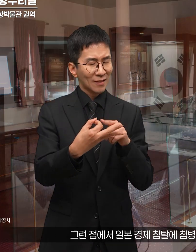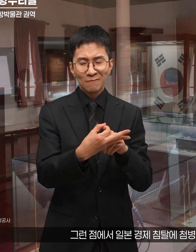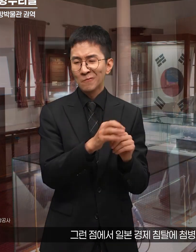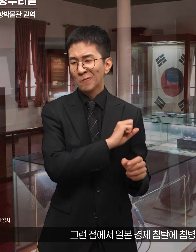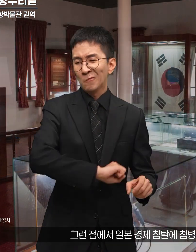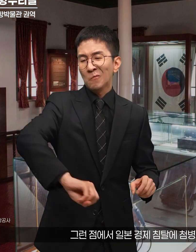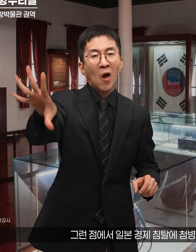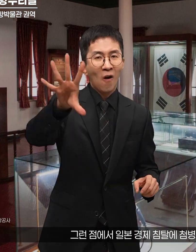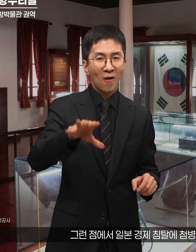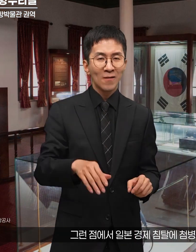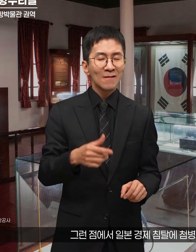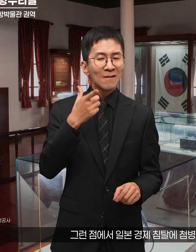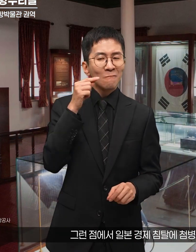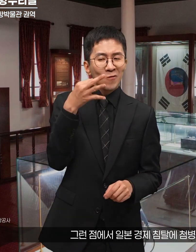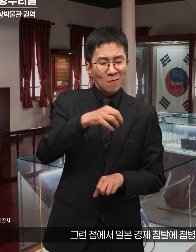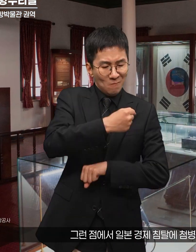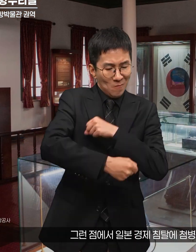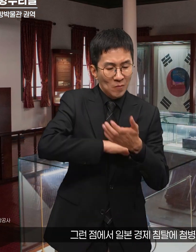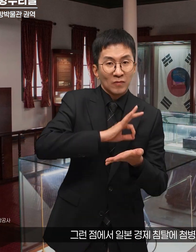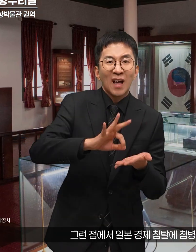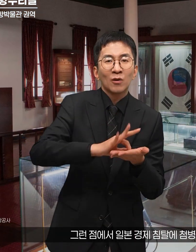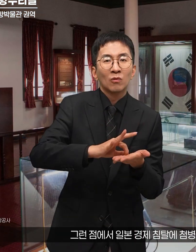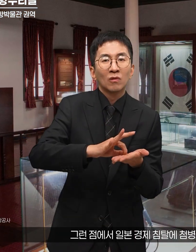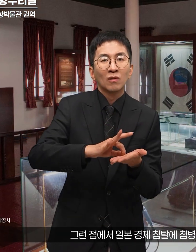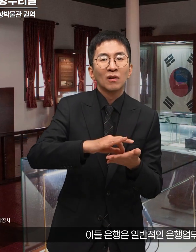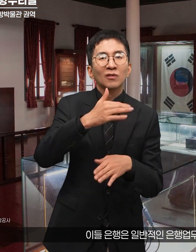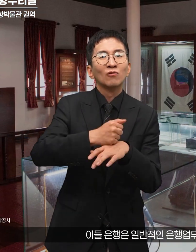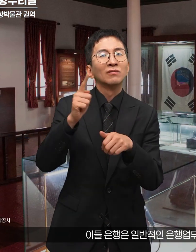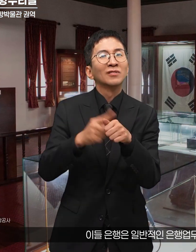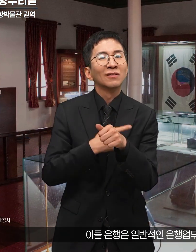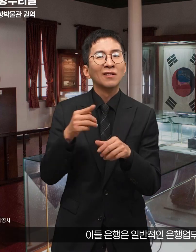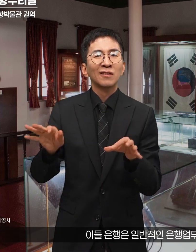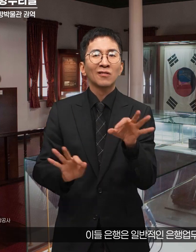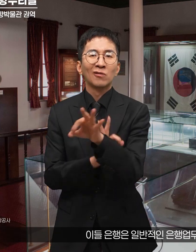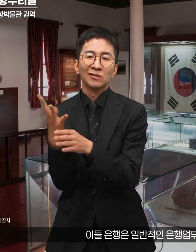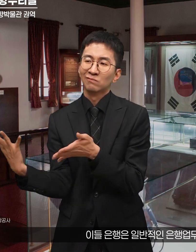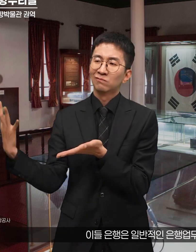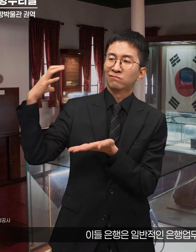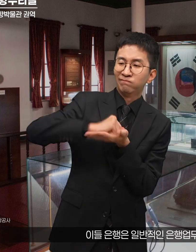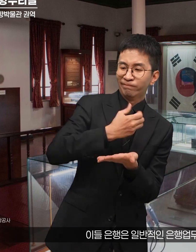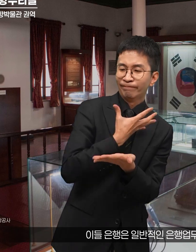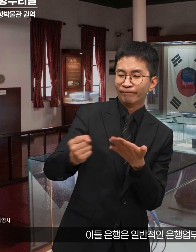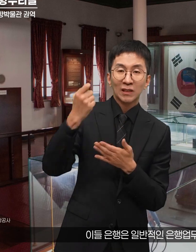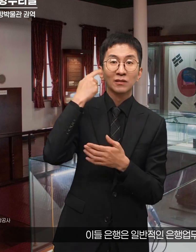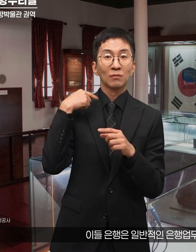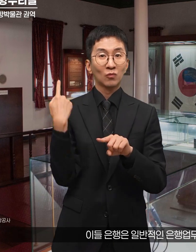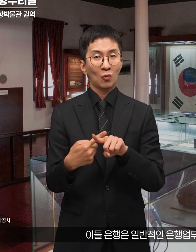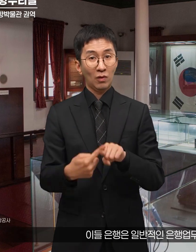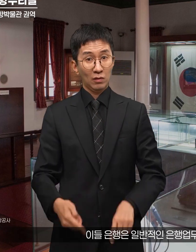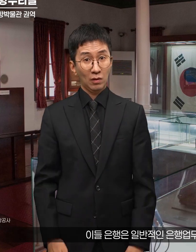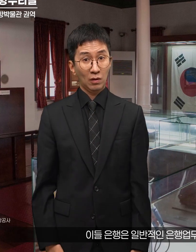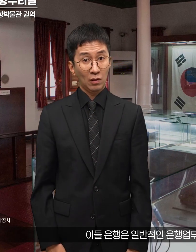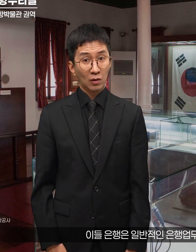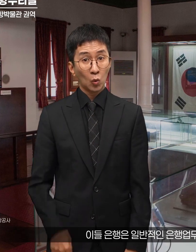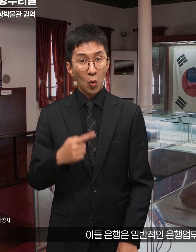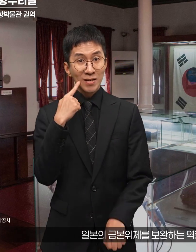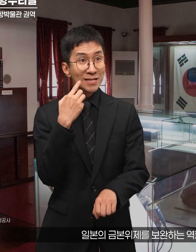침탈의 천병이라고 할 수 있었습니다. 이들 은행은 일반적인 은행 업무 외에도 금을 사들여